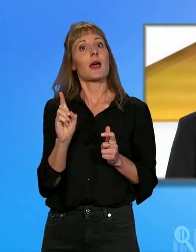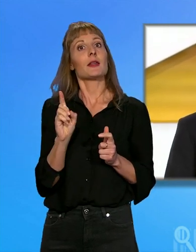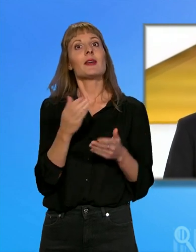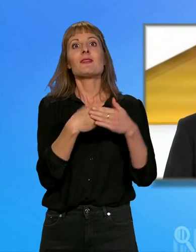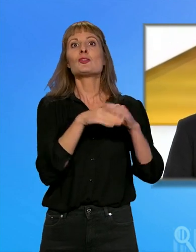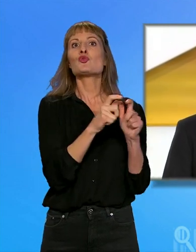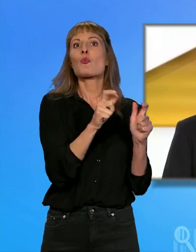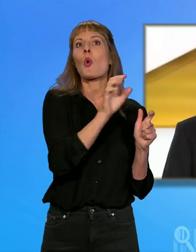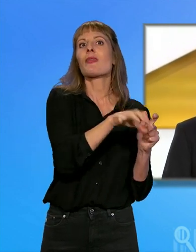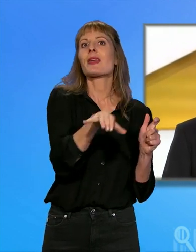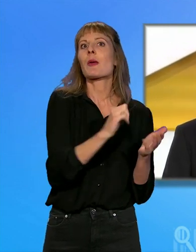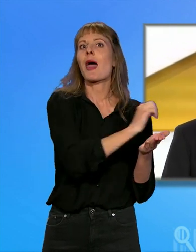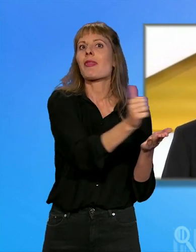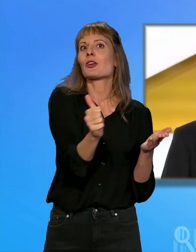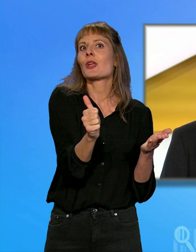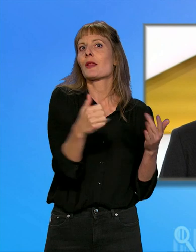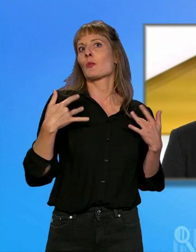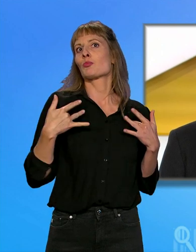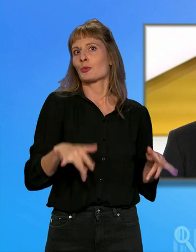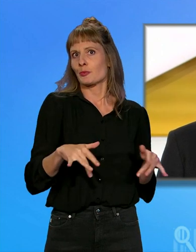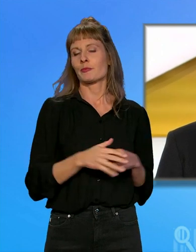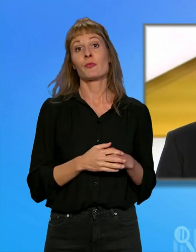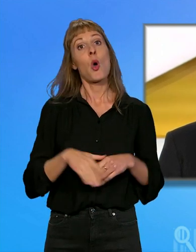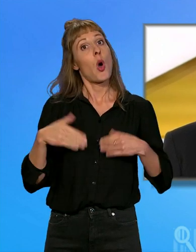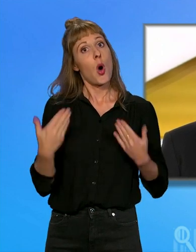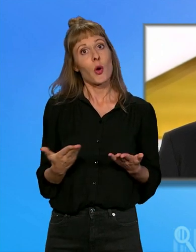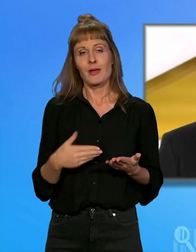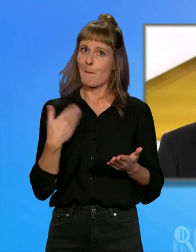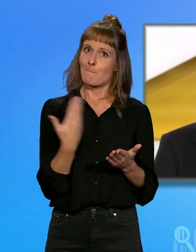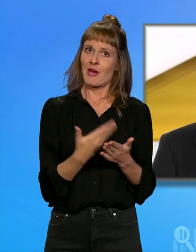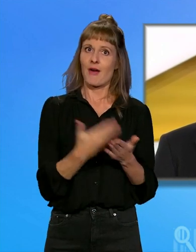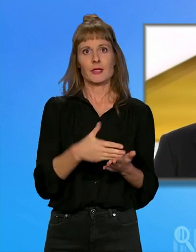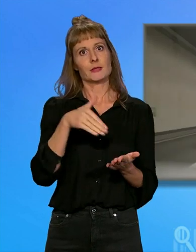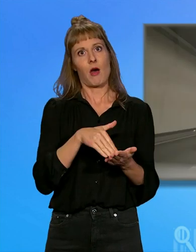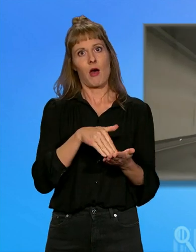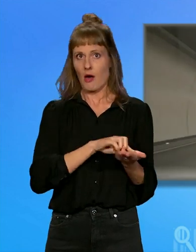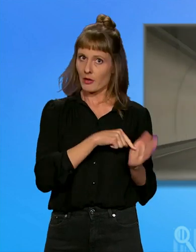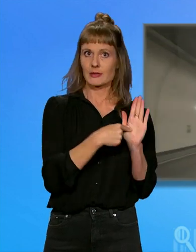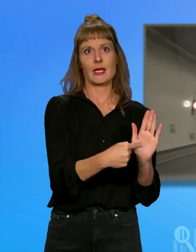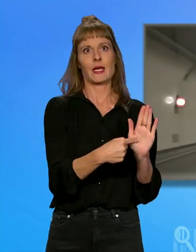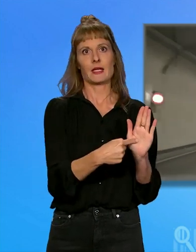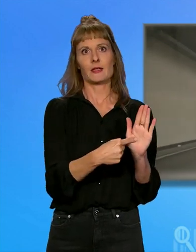nach, dass DPD genau weiss, was läuft. Der Philipp Odermatt.